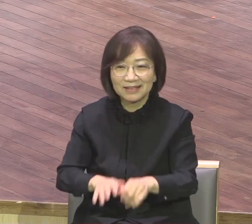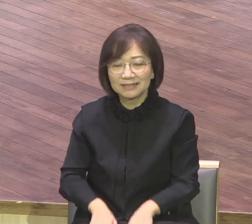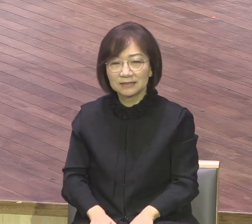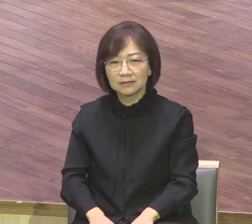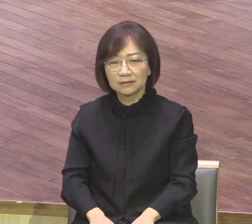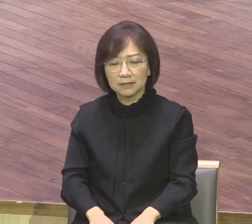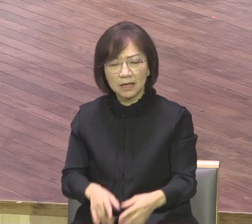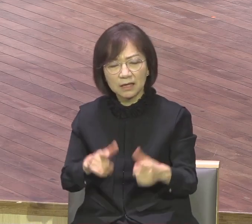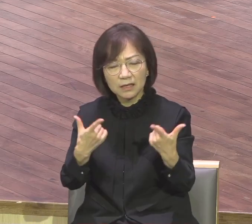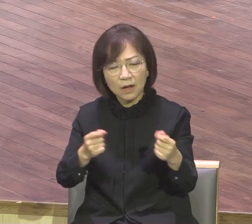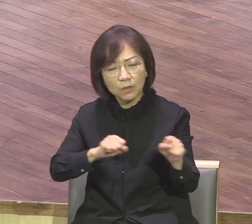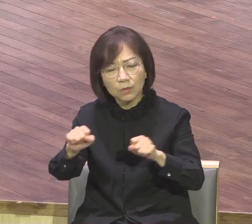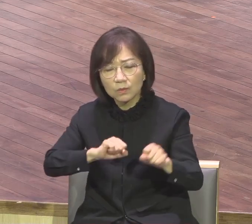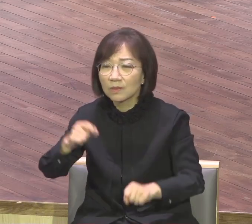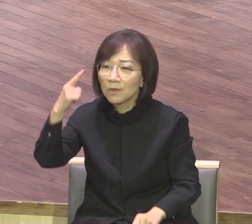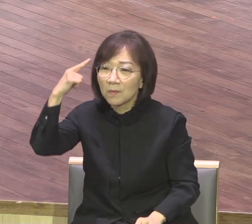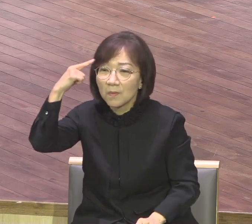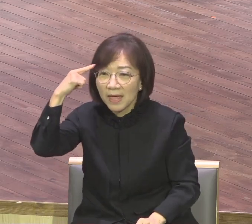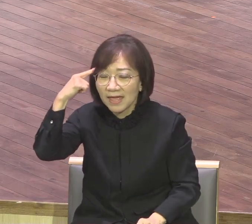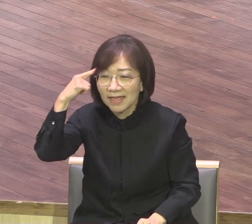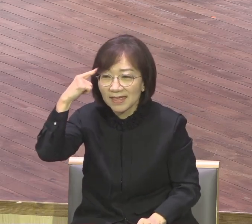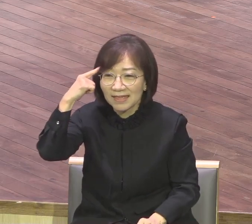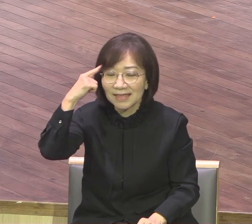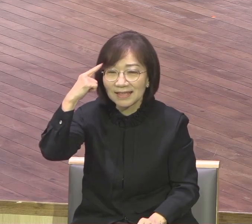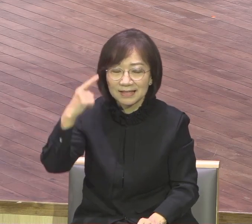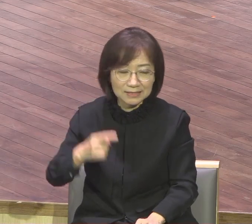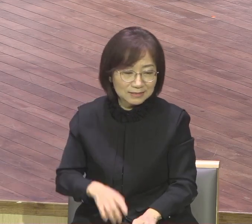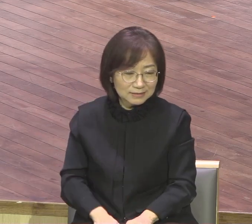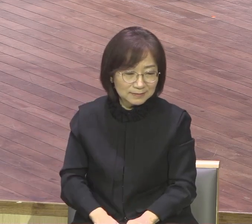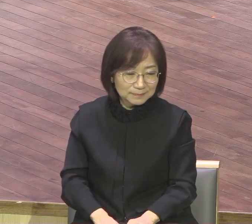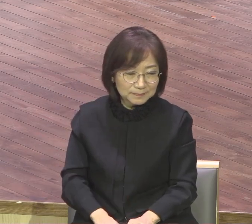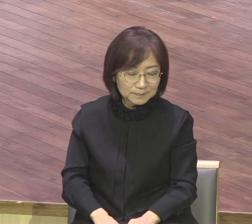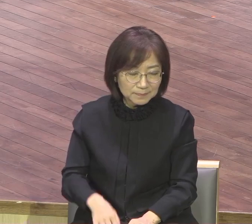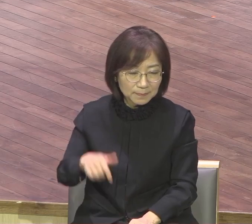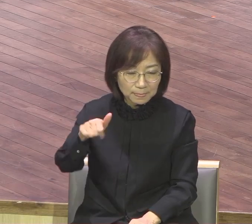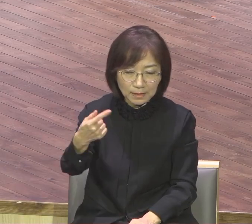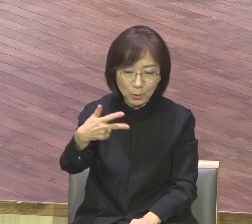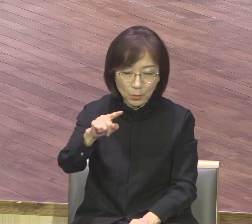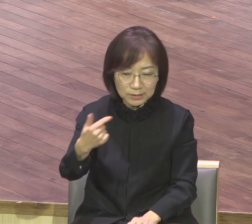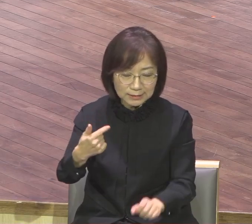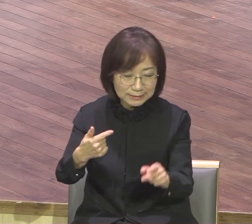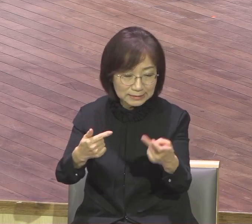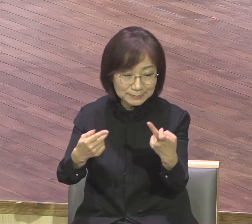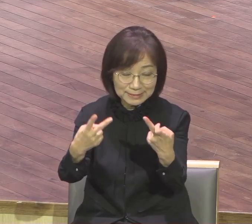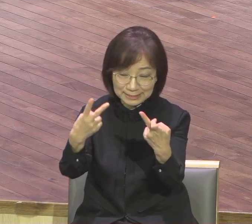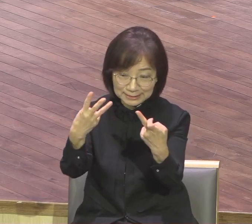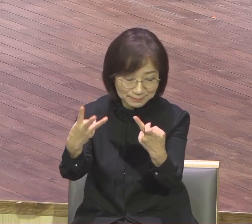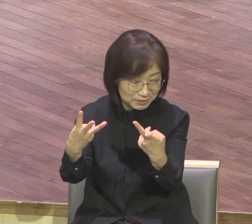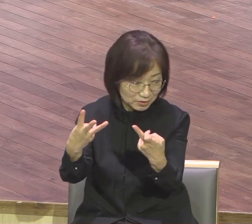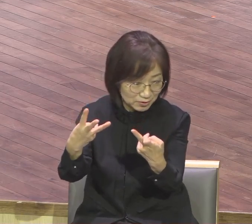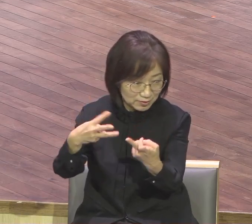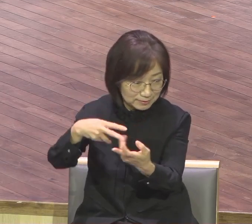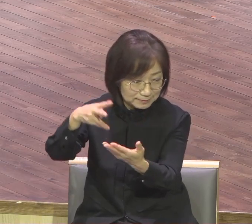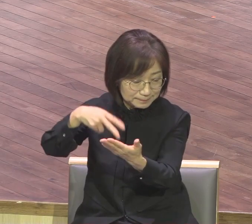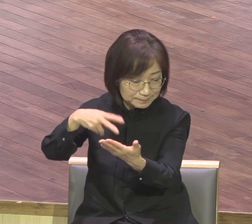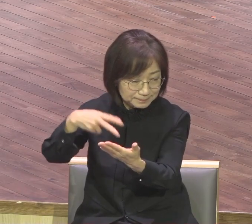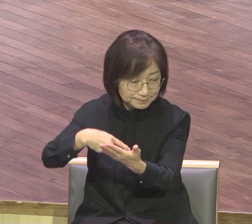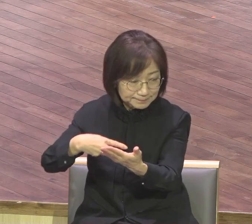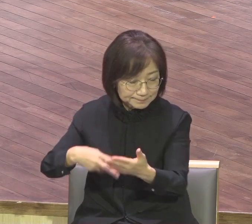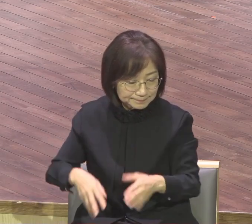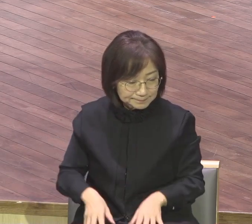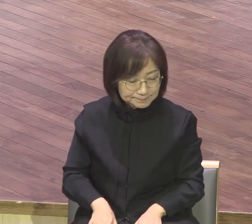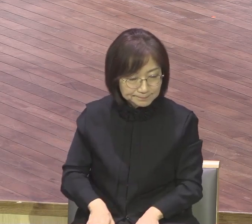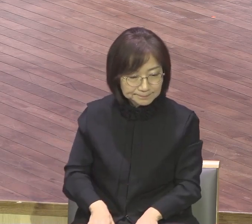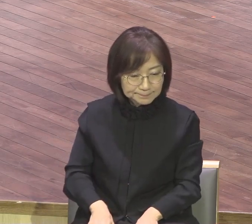사역하는 이유가 있습니다. Y hay una razón hacemos esta en varios actividades. 고린도전서 12장 13절을 말씀해 이렇게 말씀합니다.